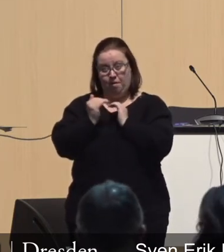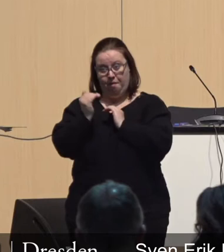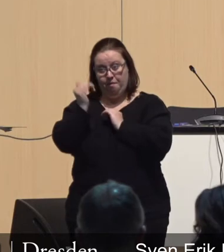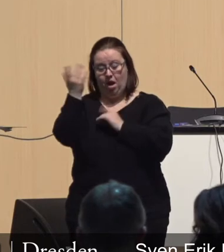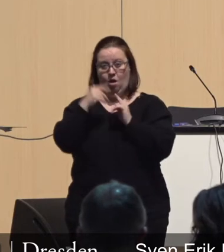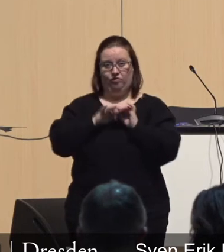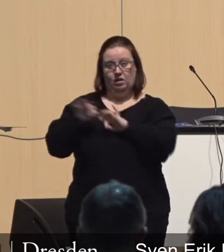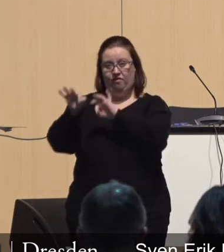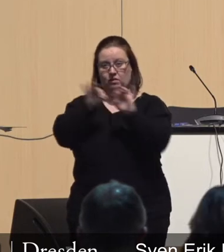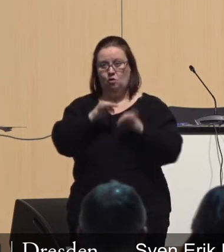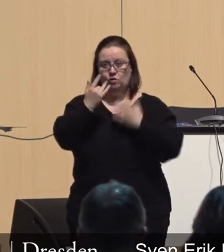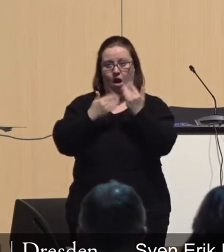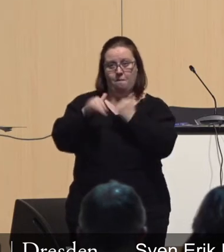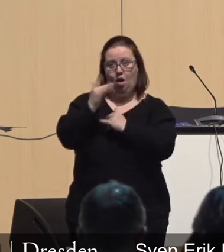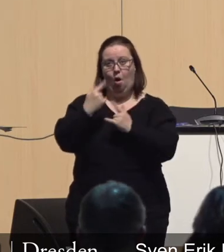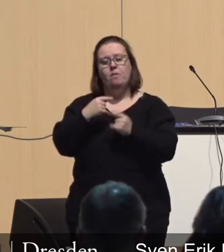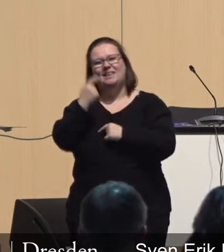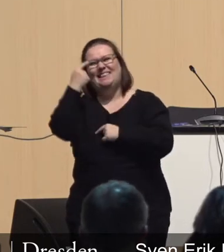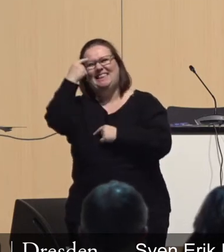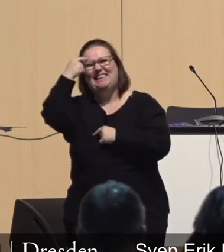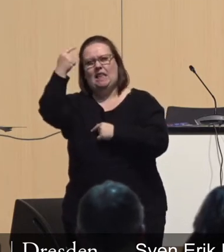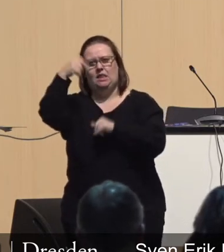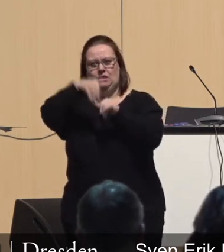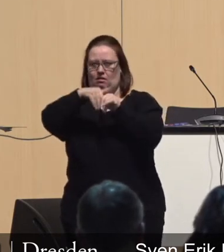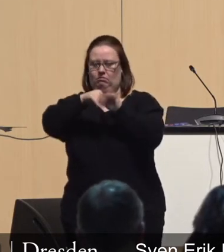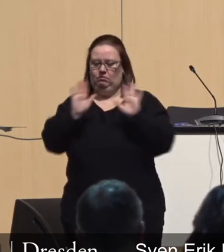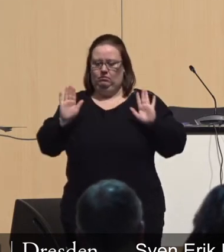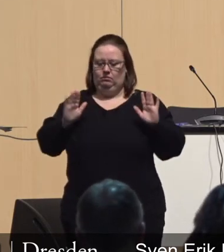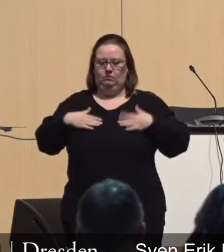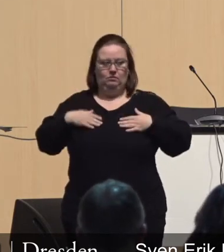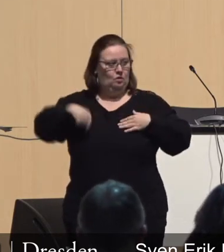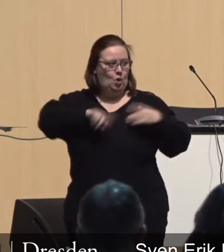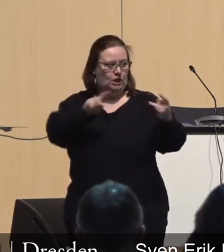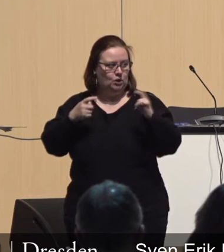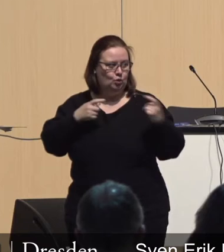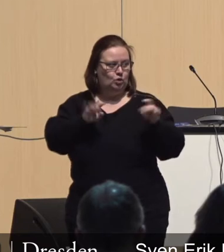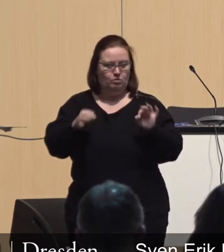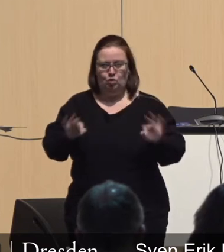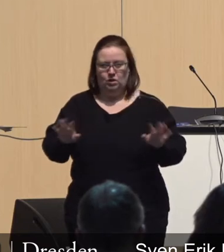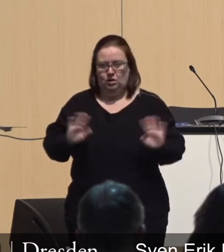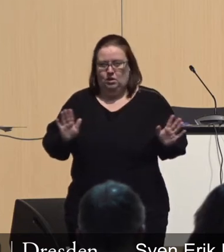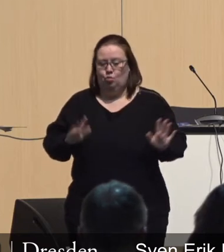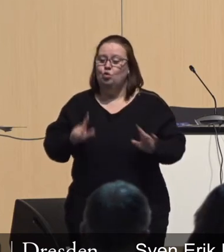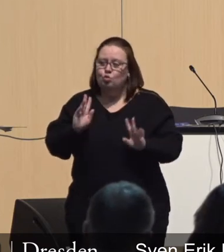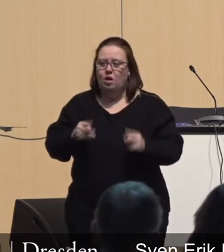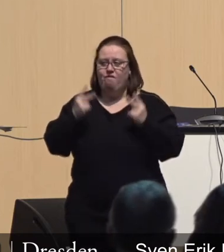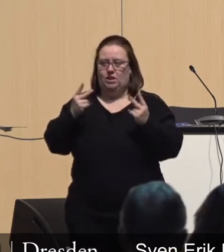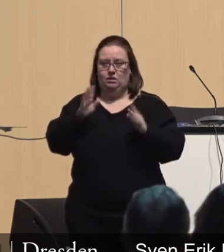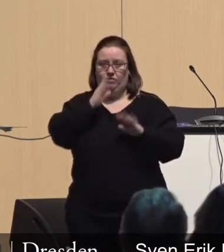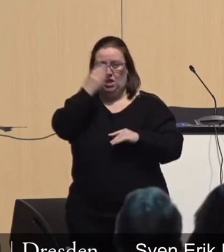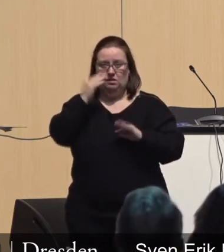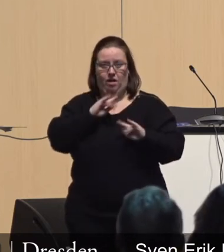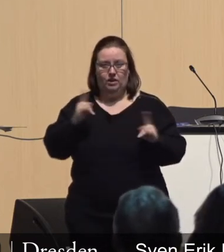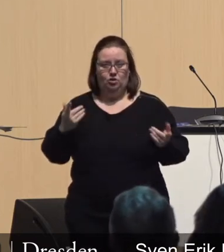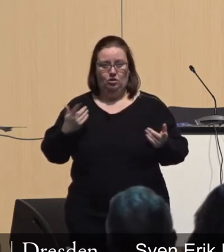den Infektionszahlen sinnhaft ist oder nicht, steht, denke ich, hier heute nicht in der Position. Sie dürfen nur eins nicht vergessen, wir